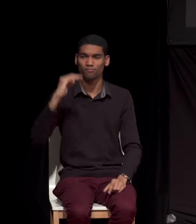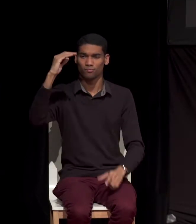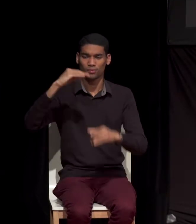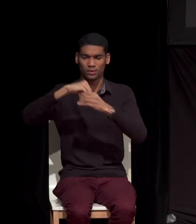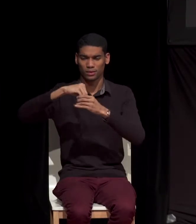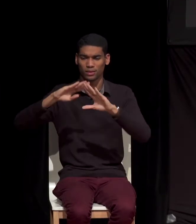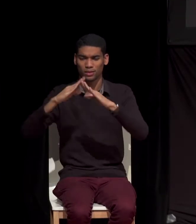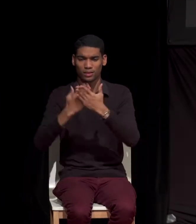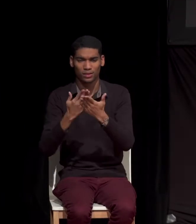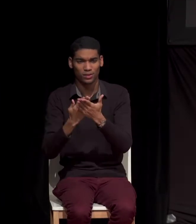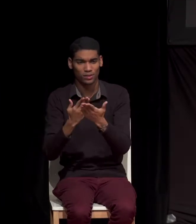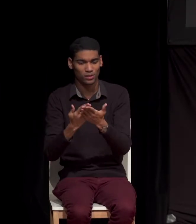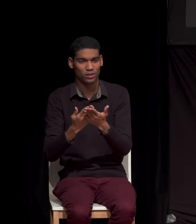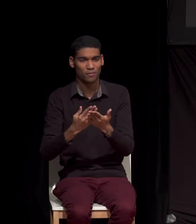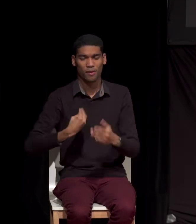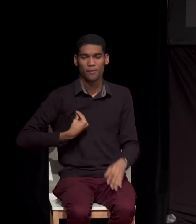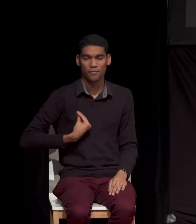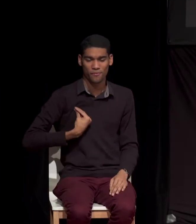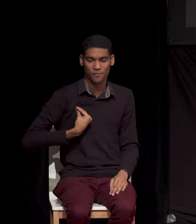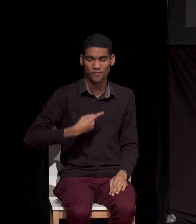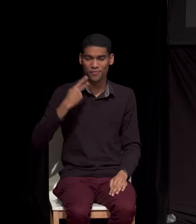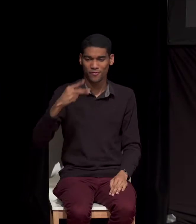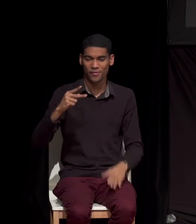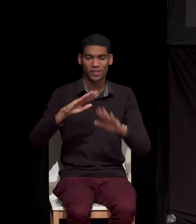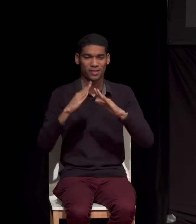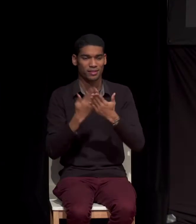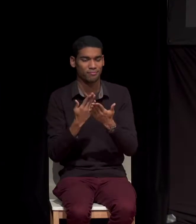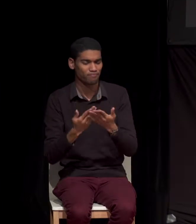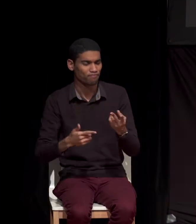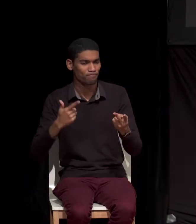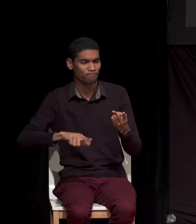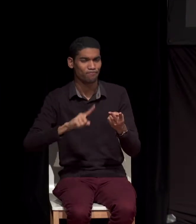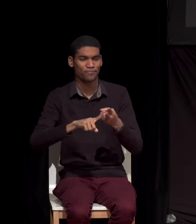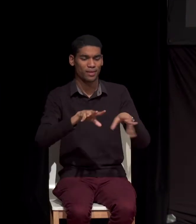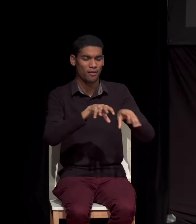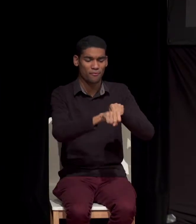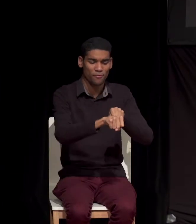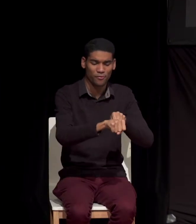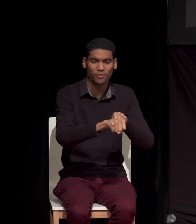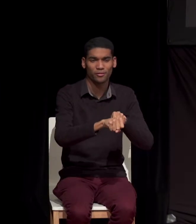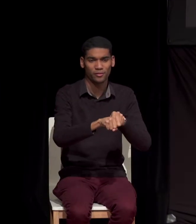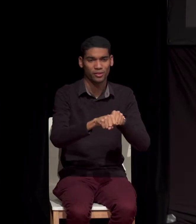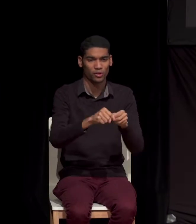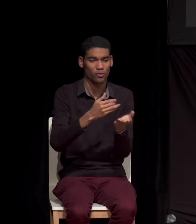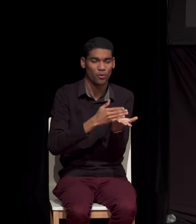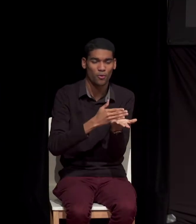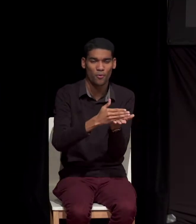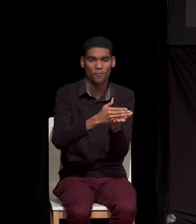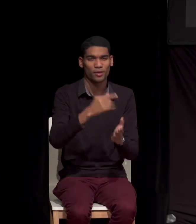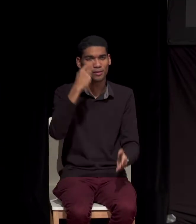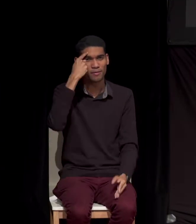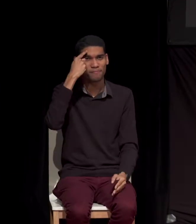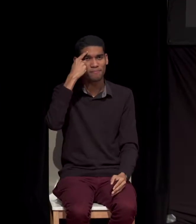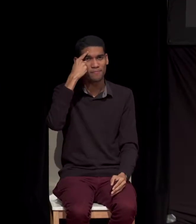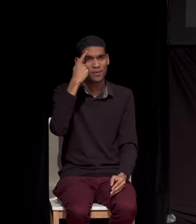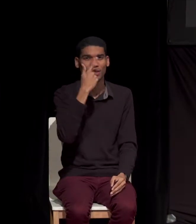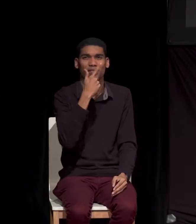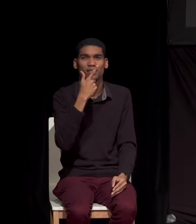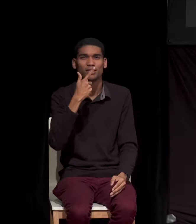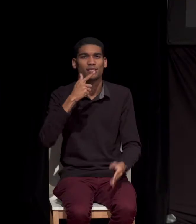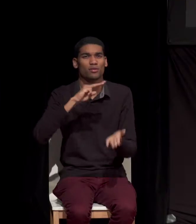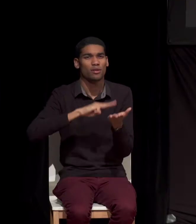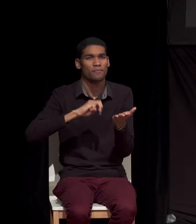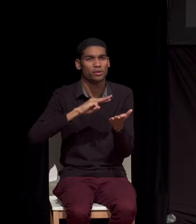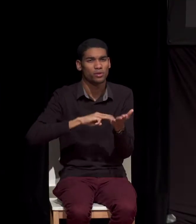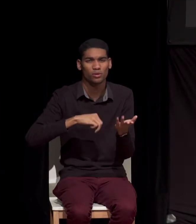rotina que é estabelecida para a escola, a formação que a gente constrói, pensando em instrumentos